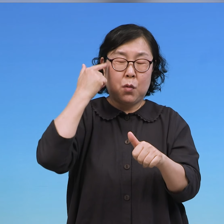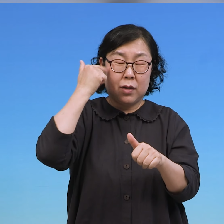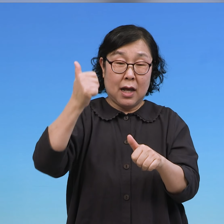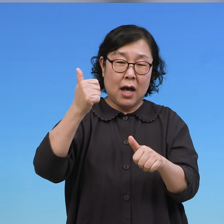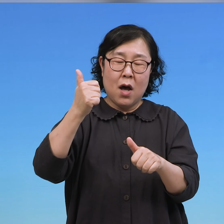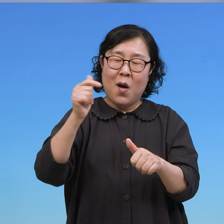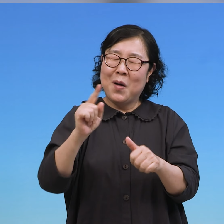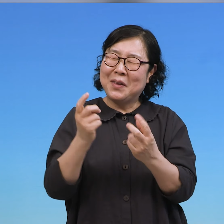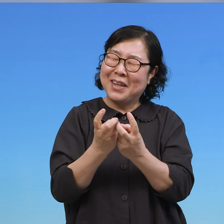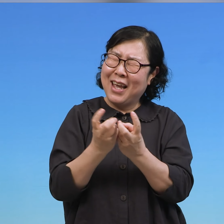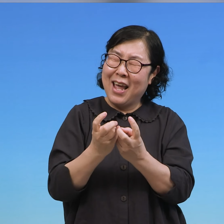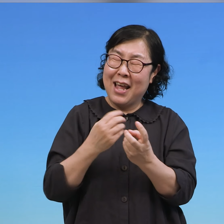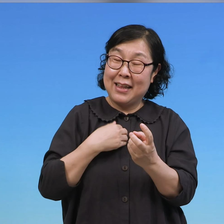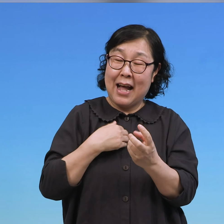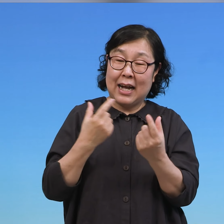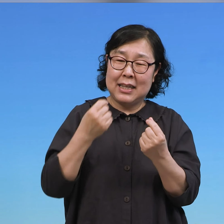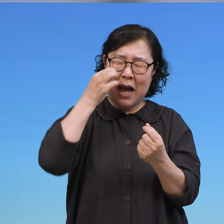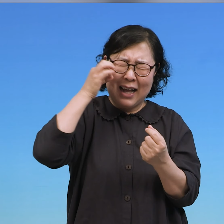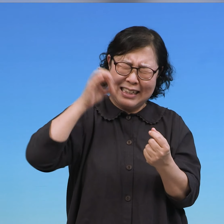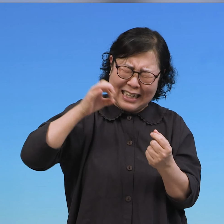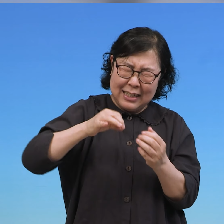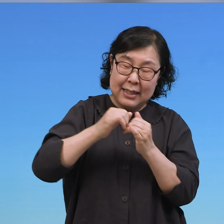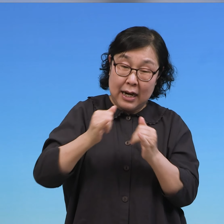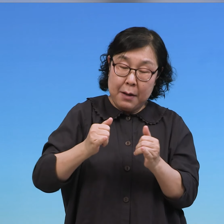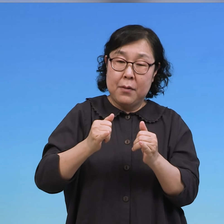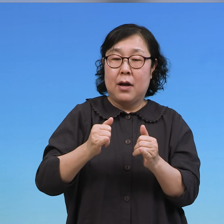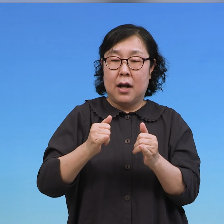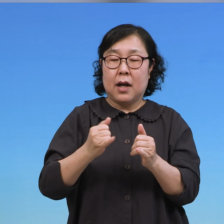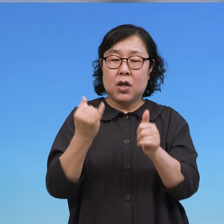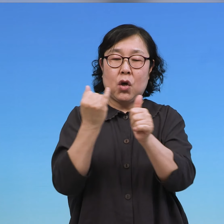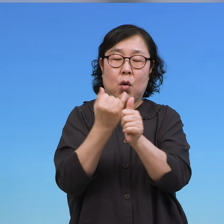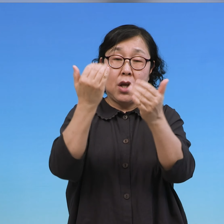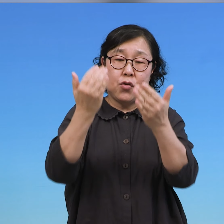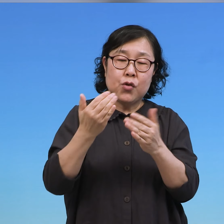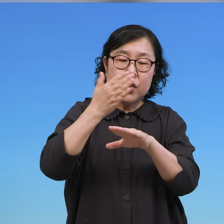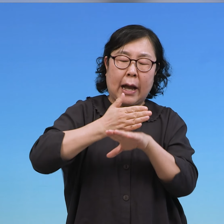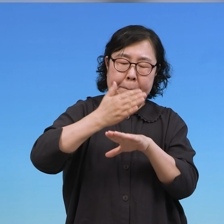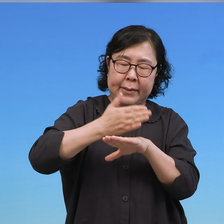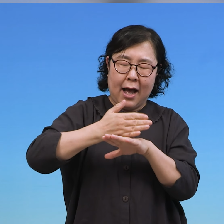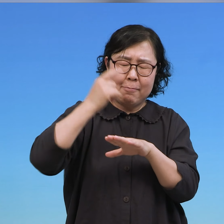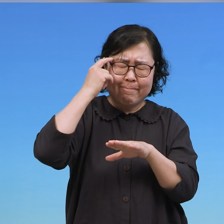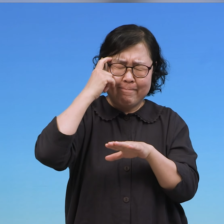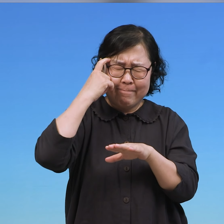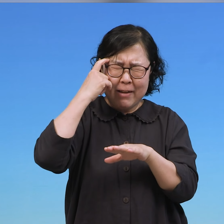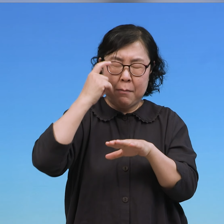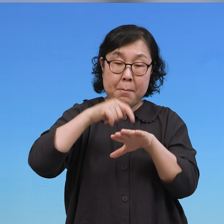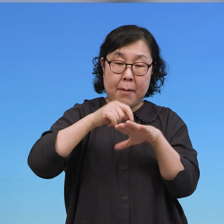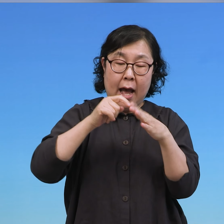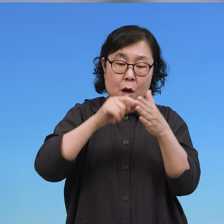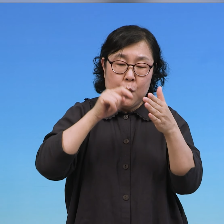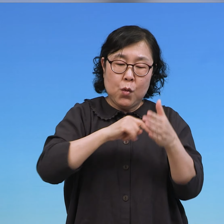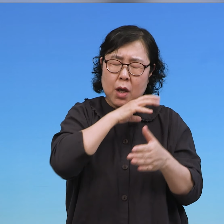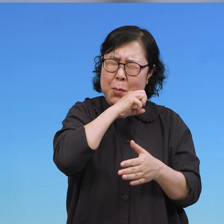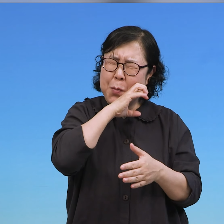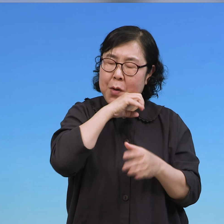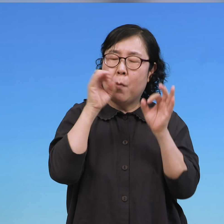어떡할 뻔했느냐고. 그 나 같은 거를 택해 준 거에 대한 감사를 떠올리면요, 마음에 그런 불평이